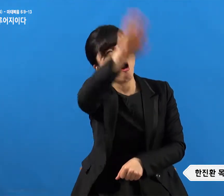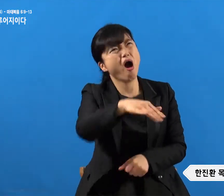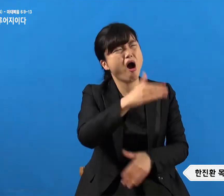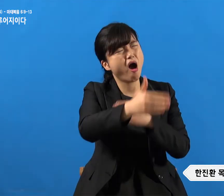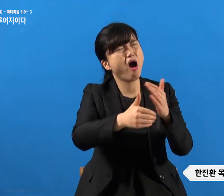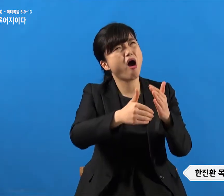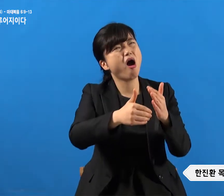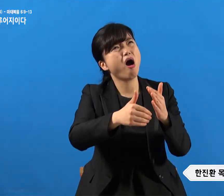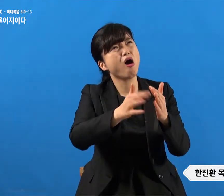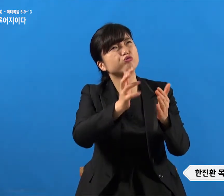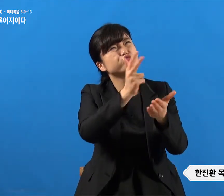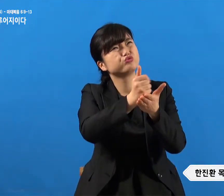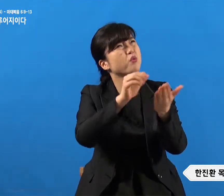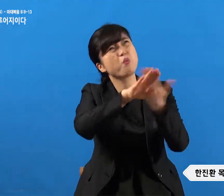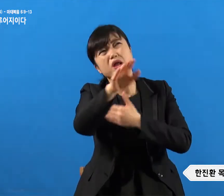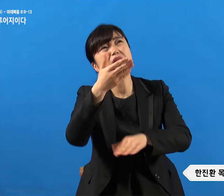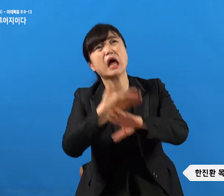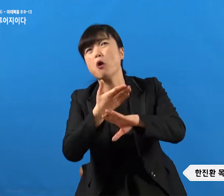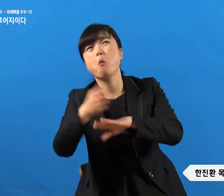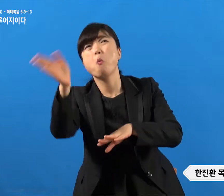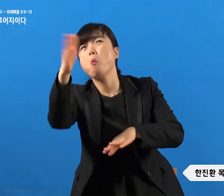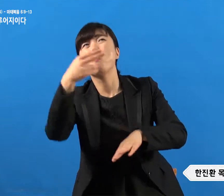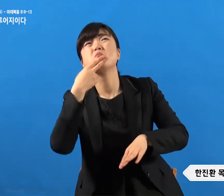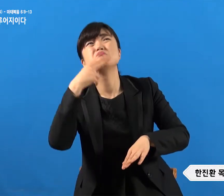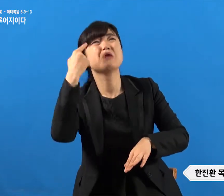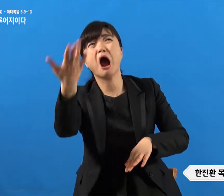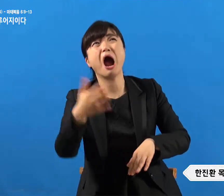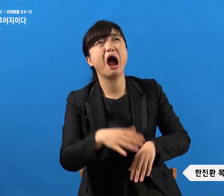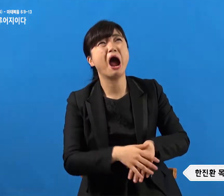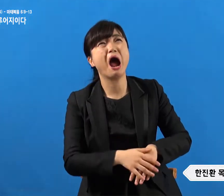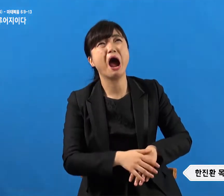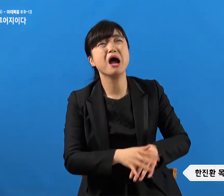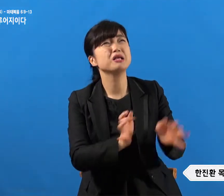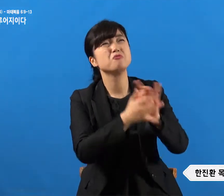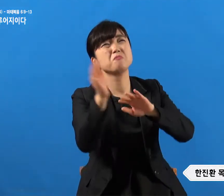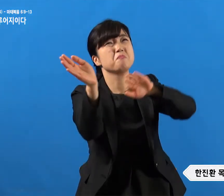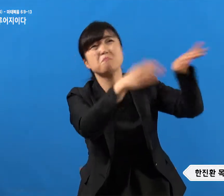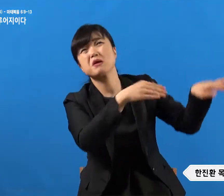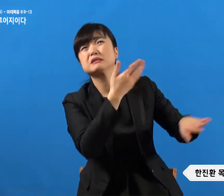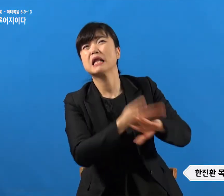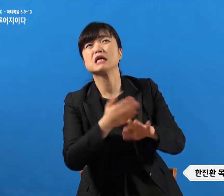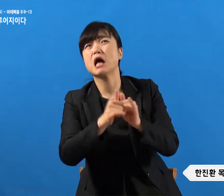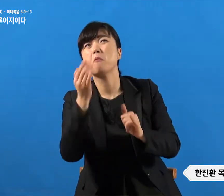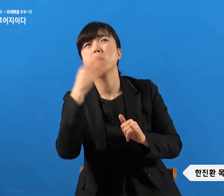쳤습니다. 그 위에 주님 말고 다른 사람 누구 없어.